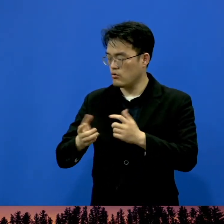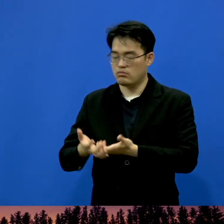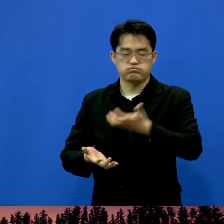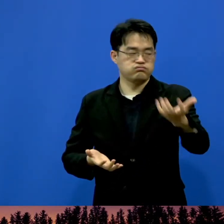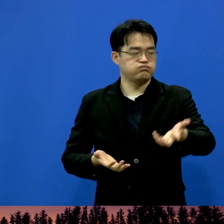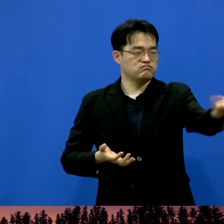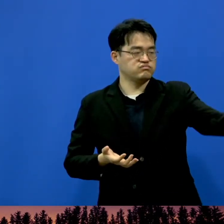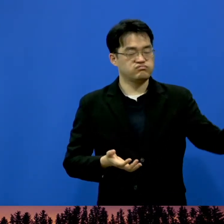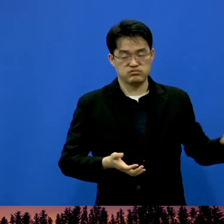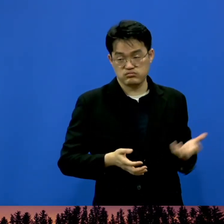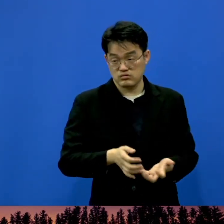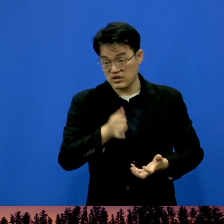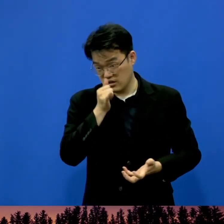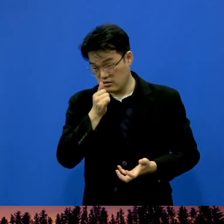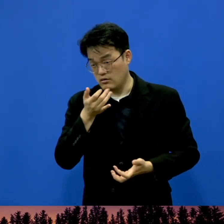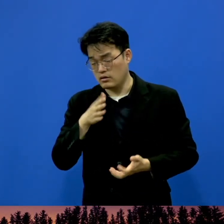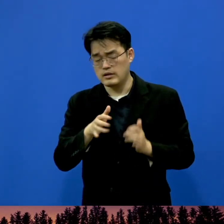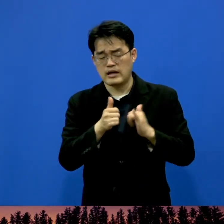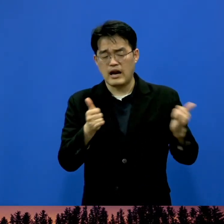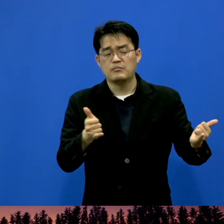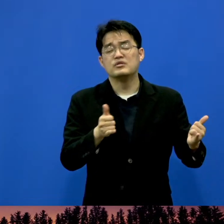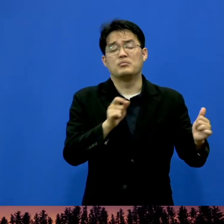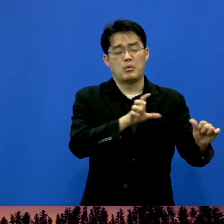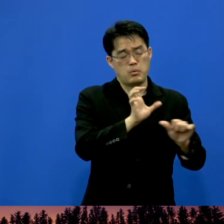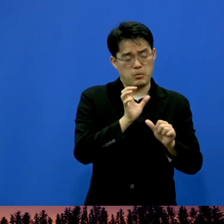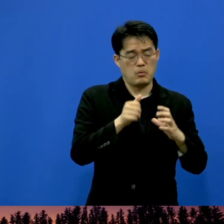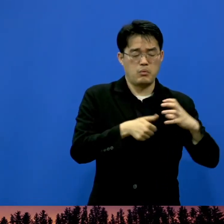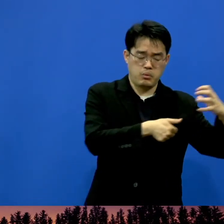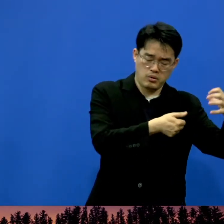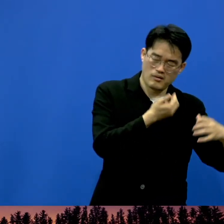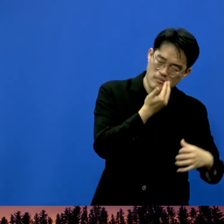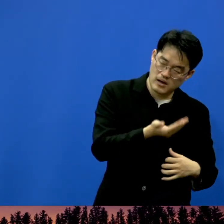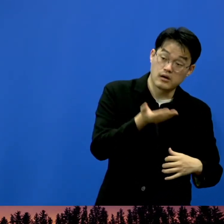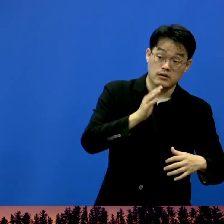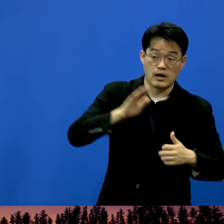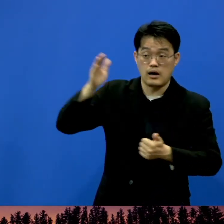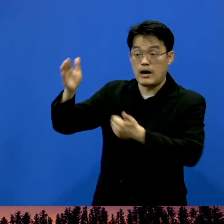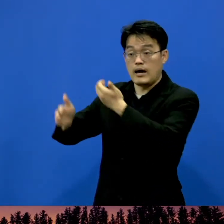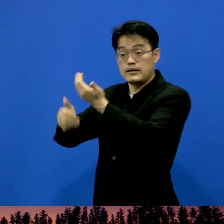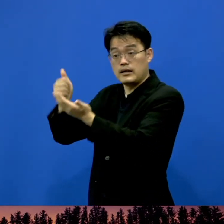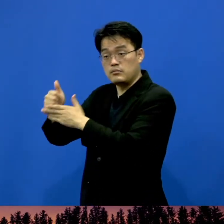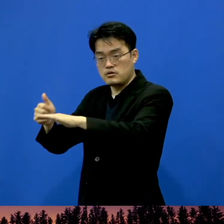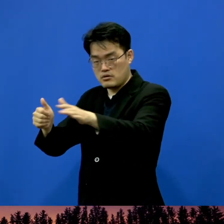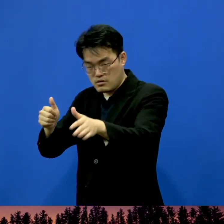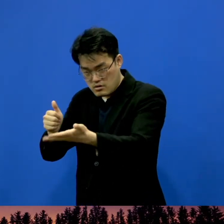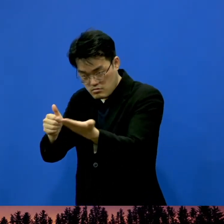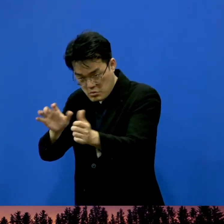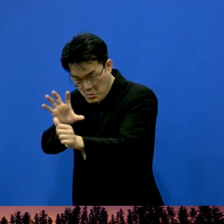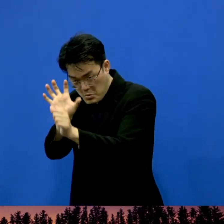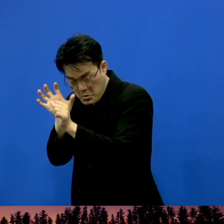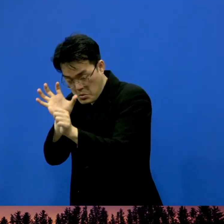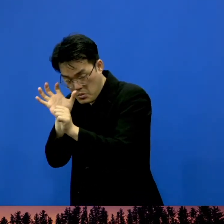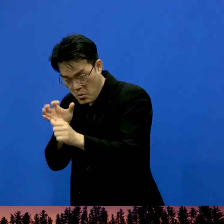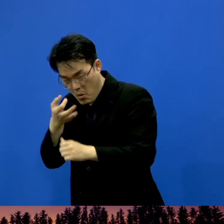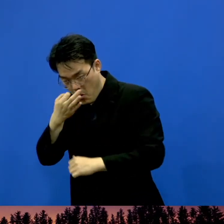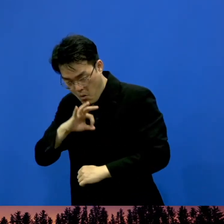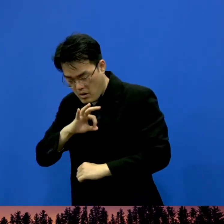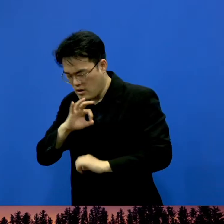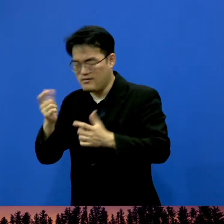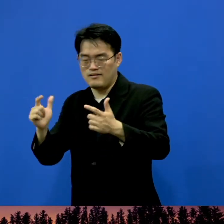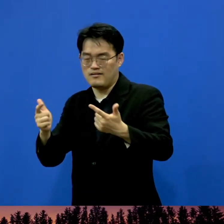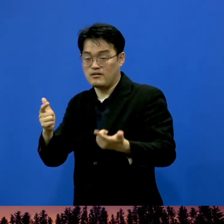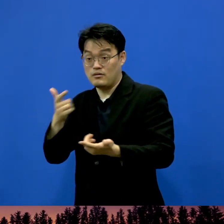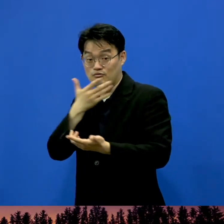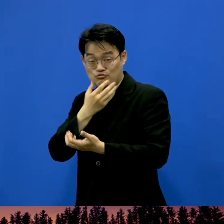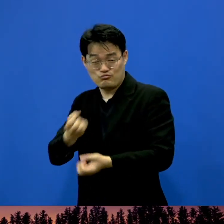하나님은 우리를 이용하시는 분이 아니에요. 하나님은 우리를 축복하기를 원하시죠. 여러분, 항상